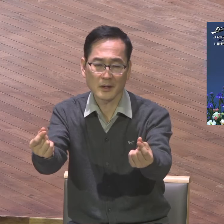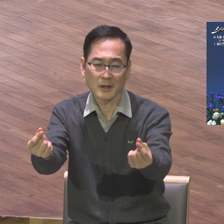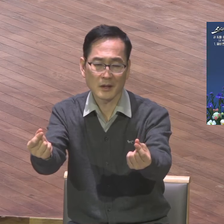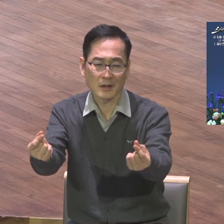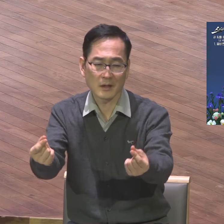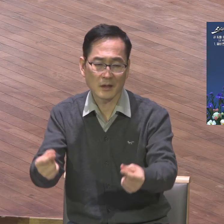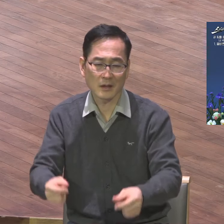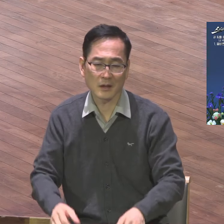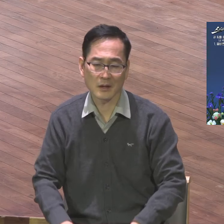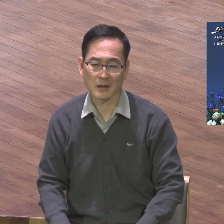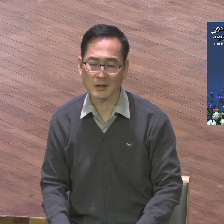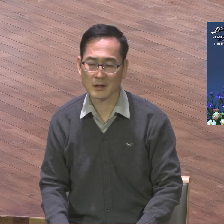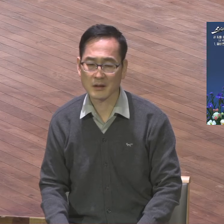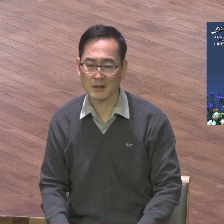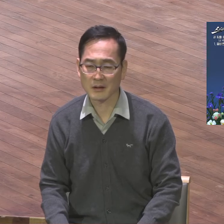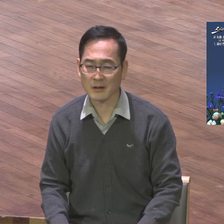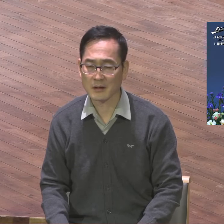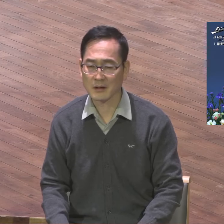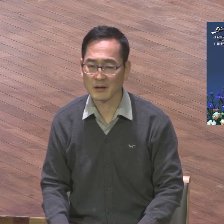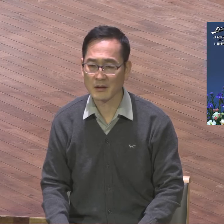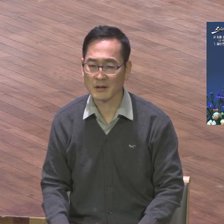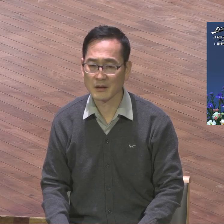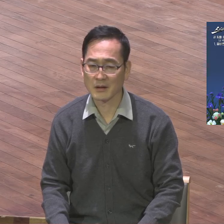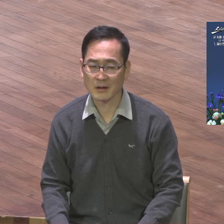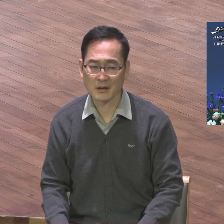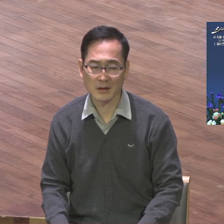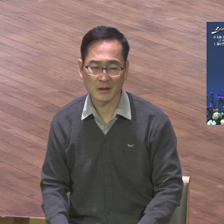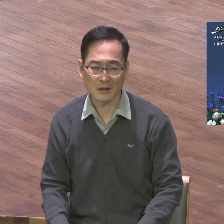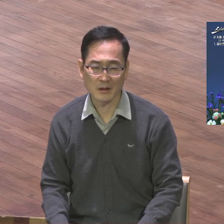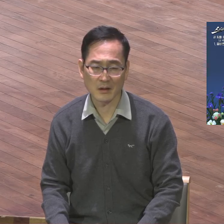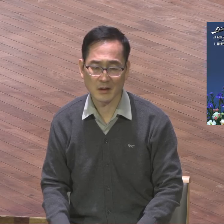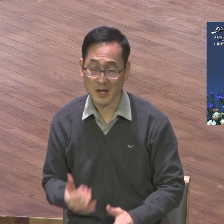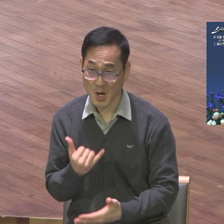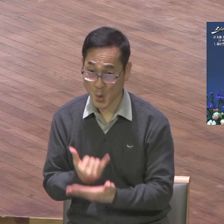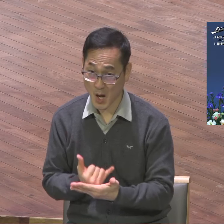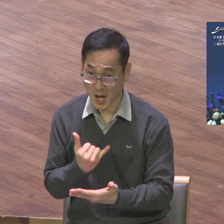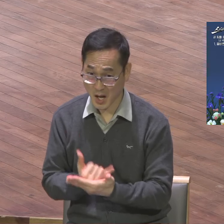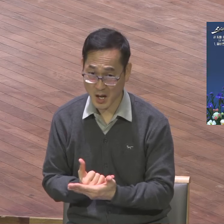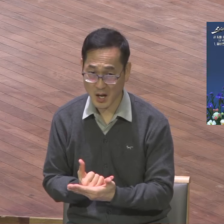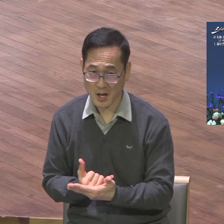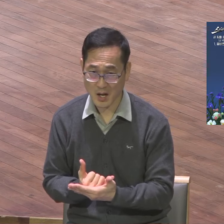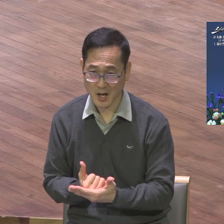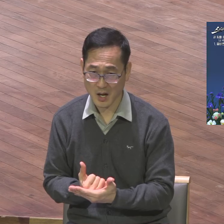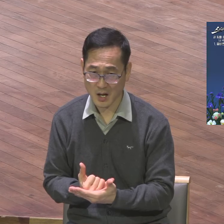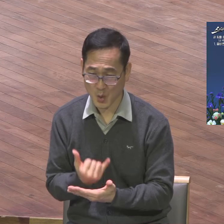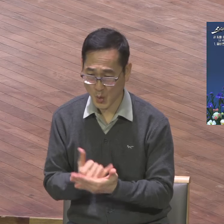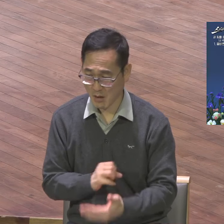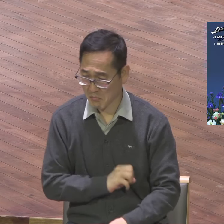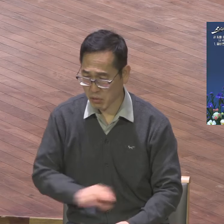현실이 마치 어떻게 보면 고아와 같이